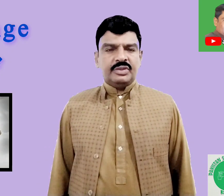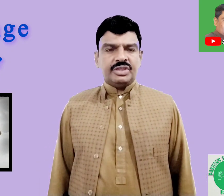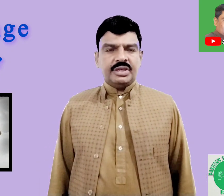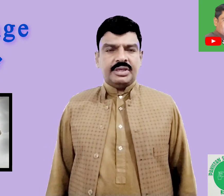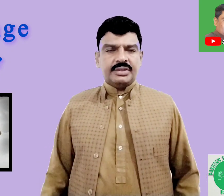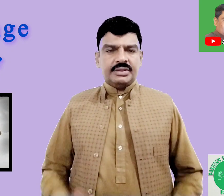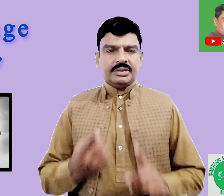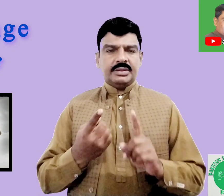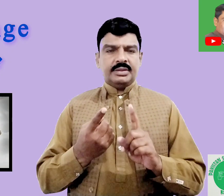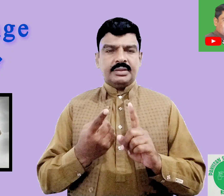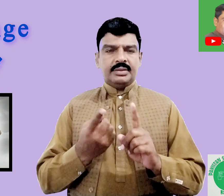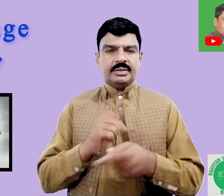चेंज,